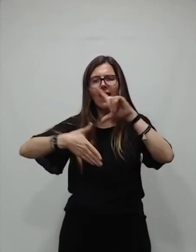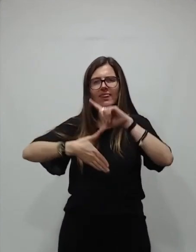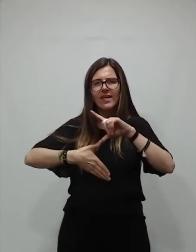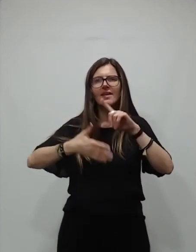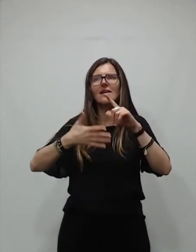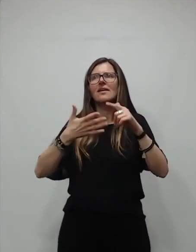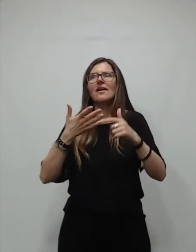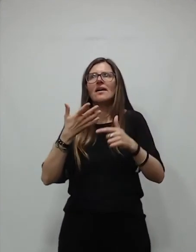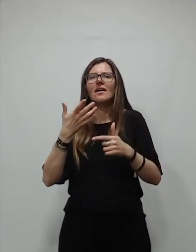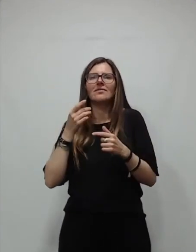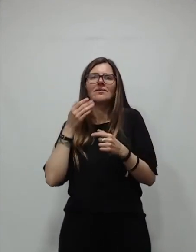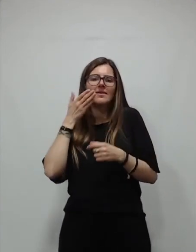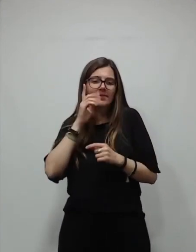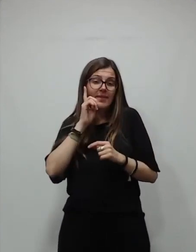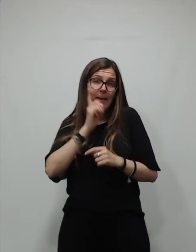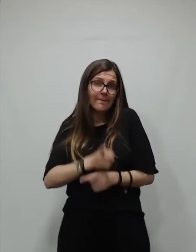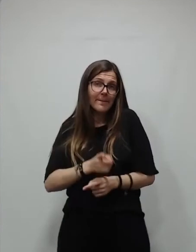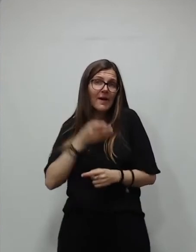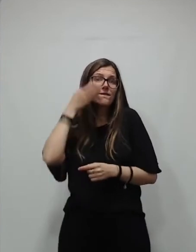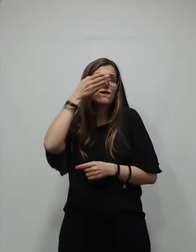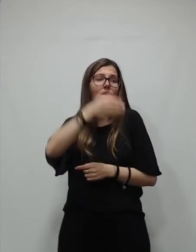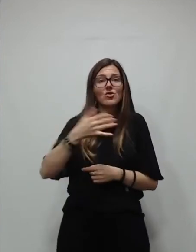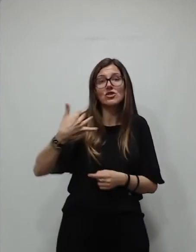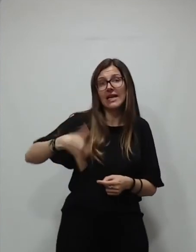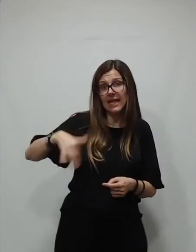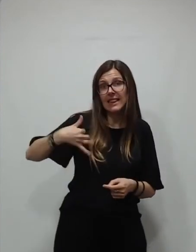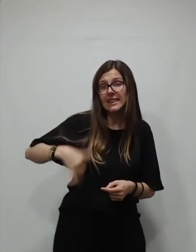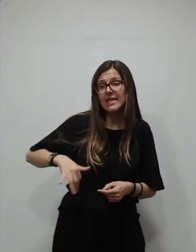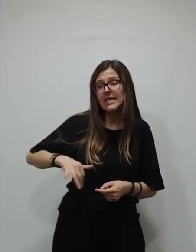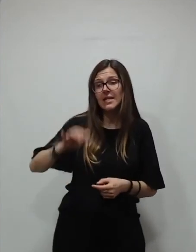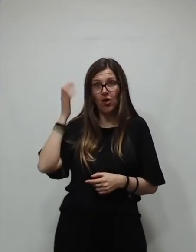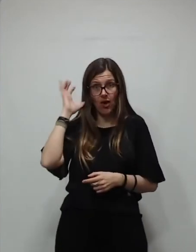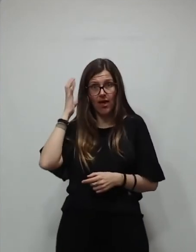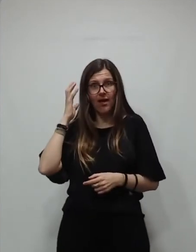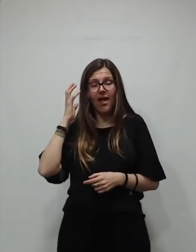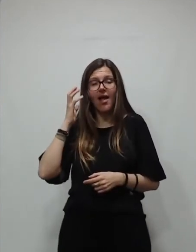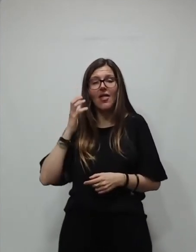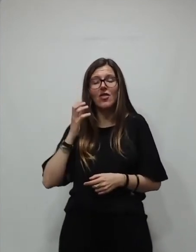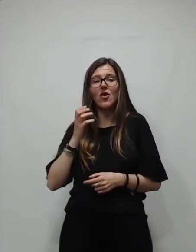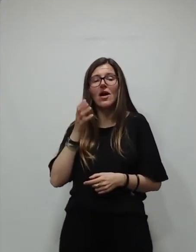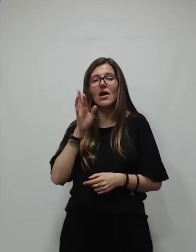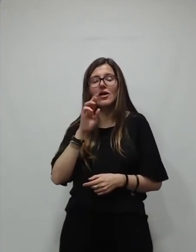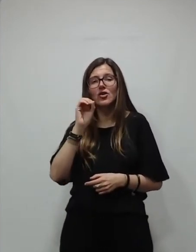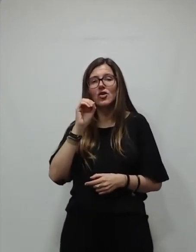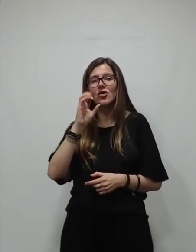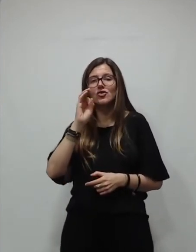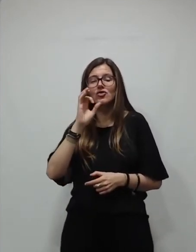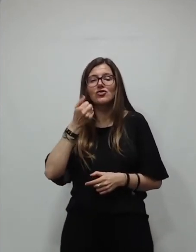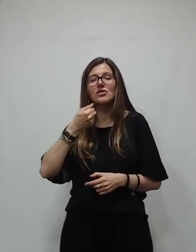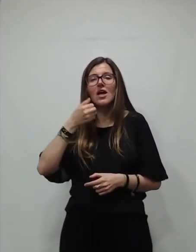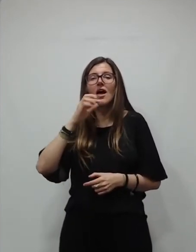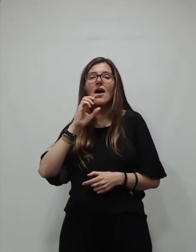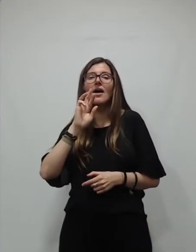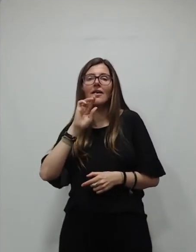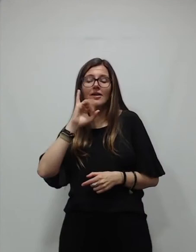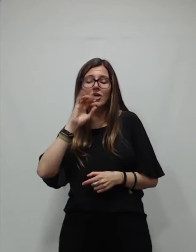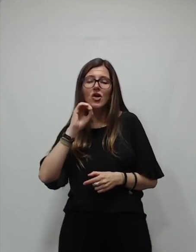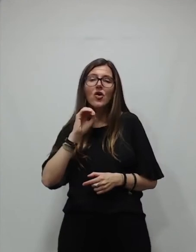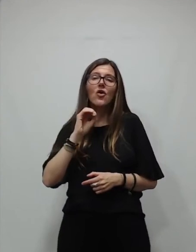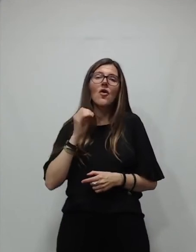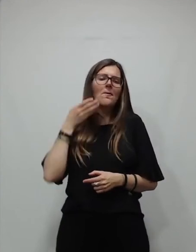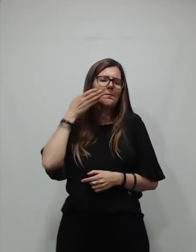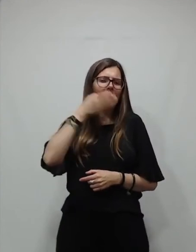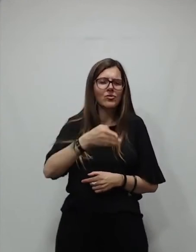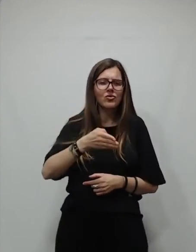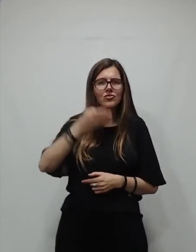Hemos ido con la radio también a la Argentina, a Rosario, hemos ido a Radio Encuentros Locos, hemos